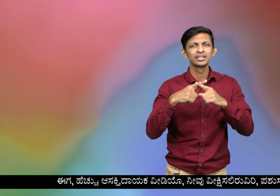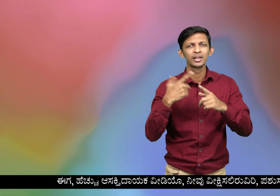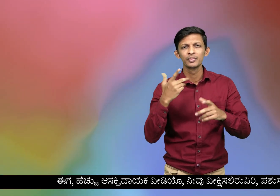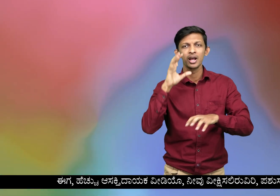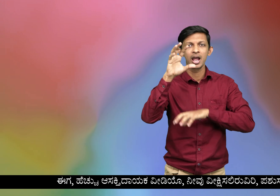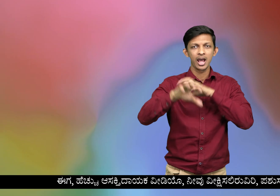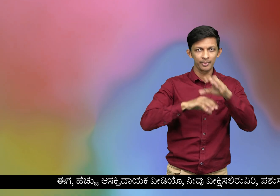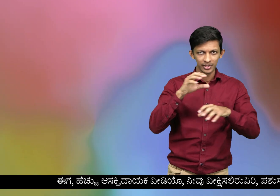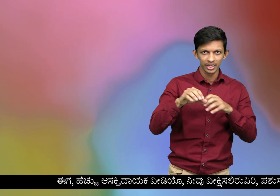ಬಗ್ಗೆ.